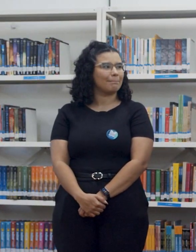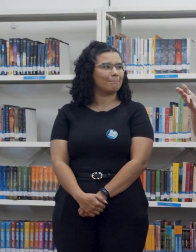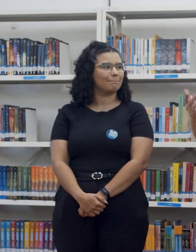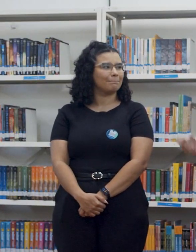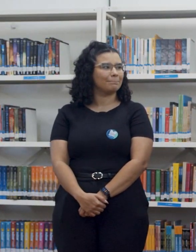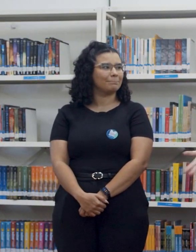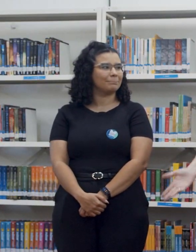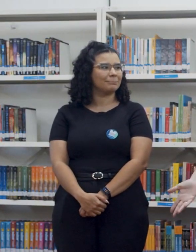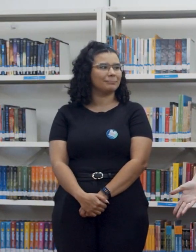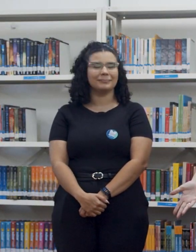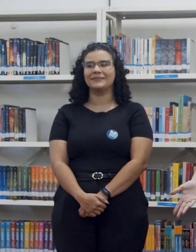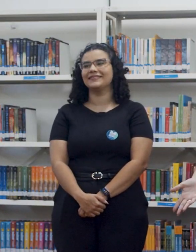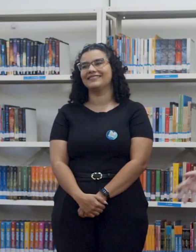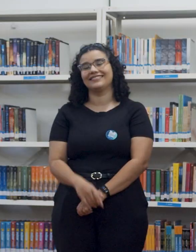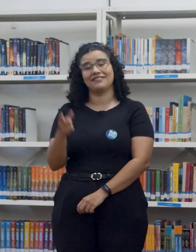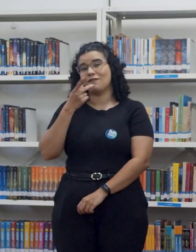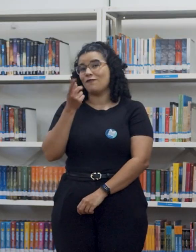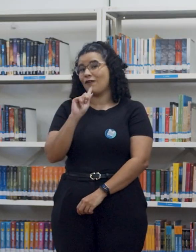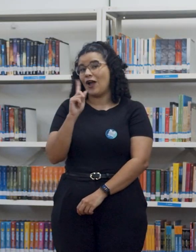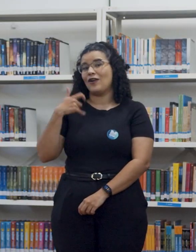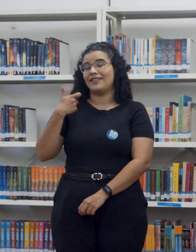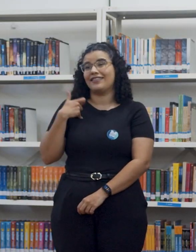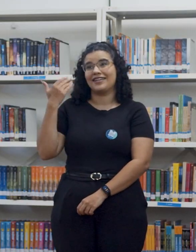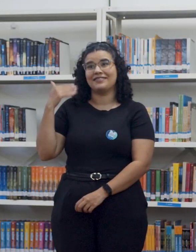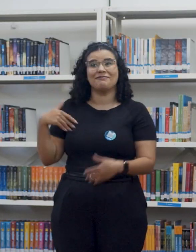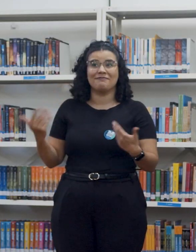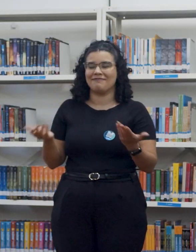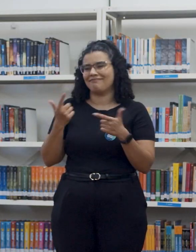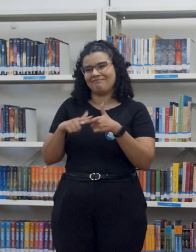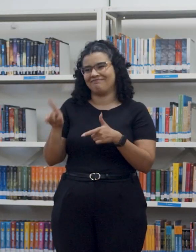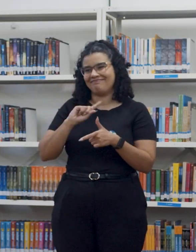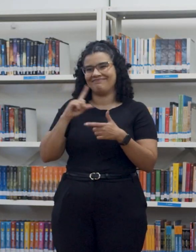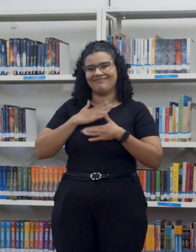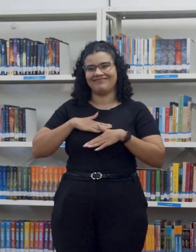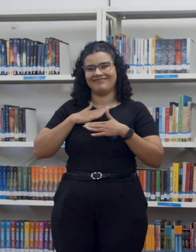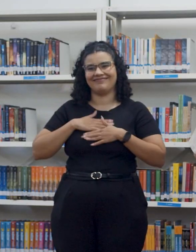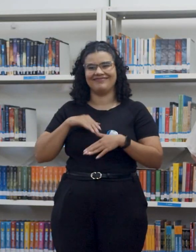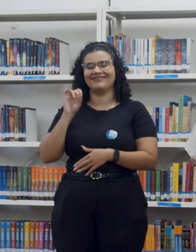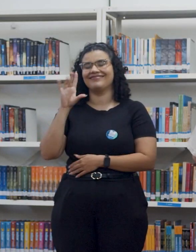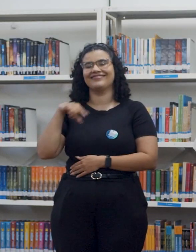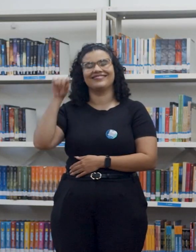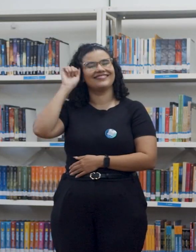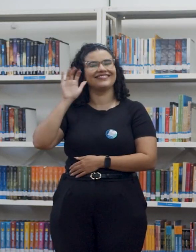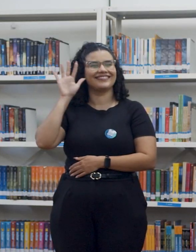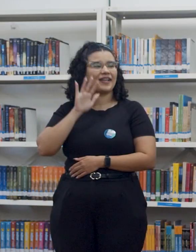quantos 15 anos faz que você tinha? Não, 7 anos? Não tem problema. Não tem problema. A gente agora fica imaginando.